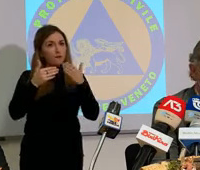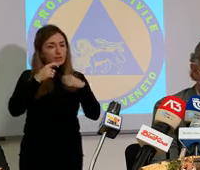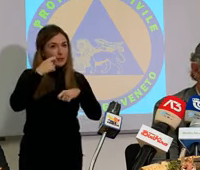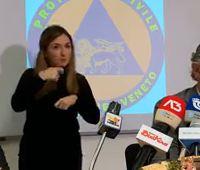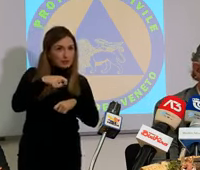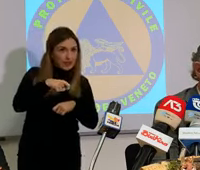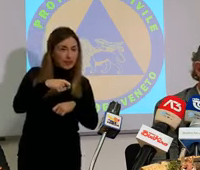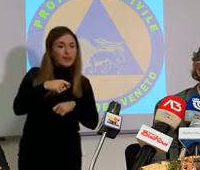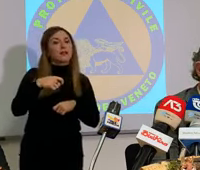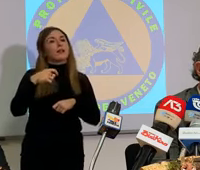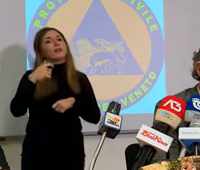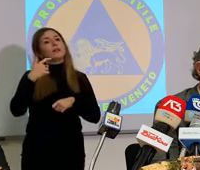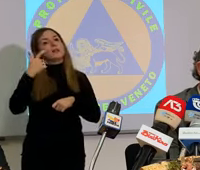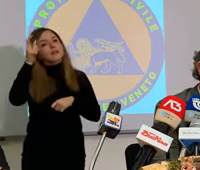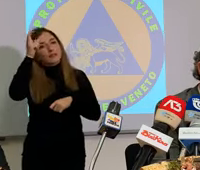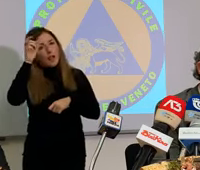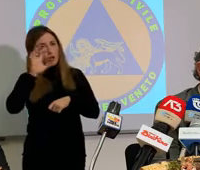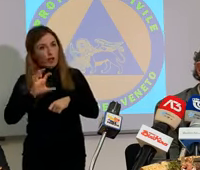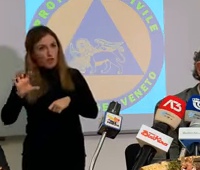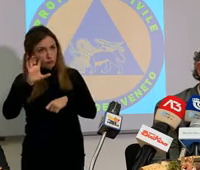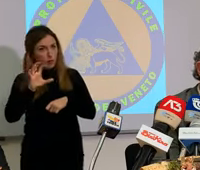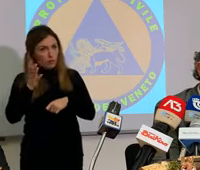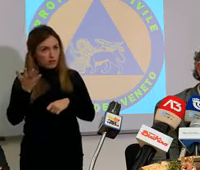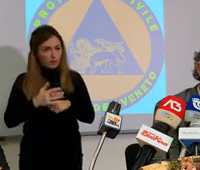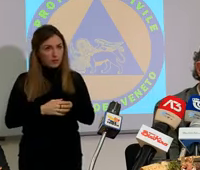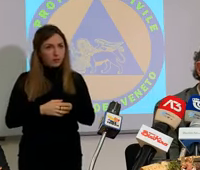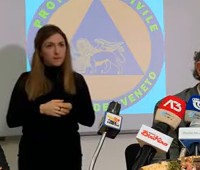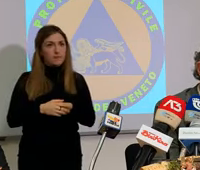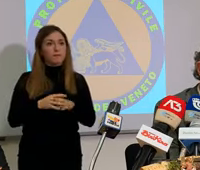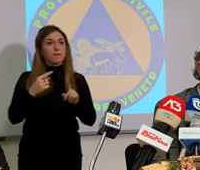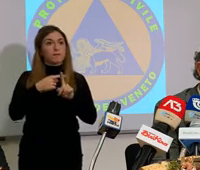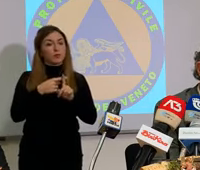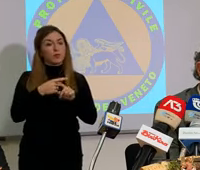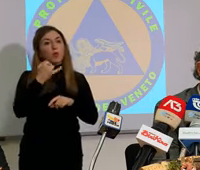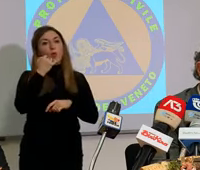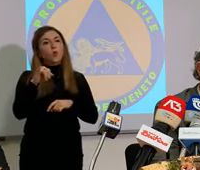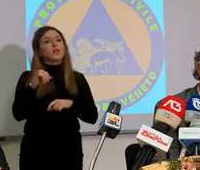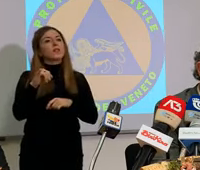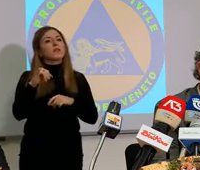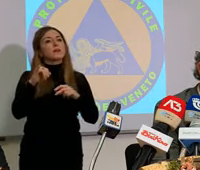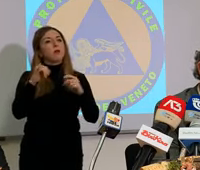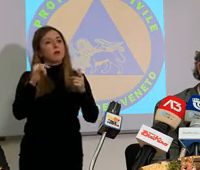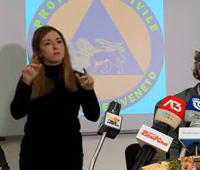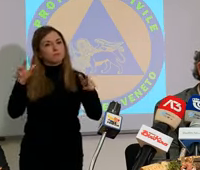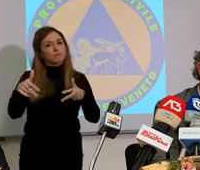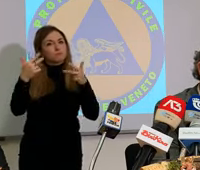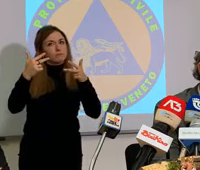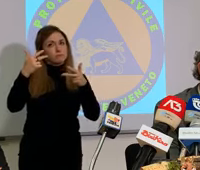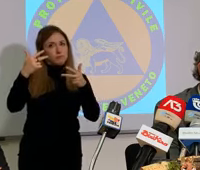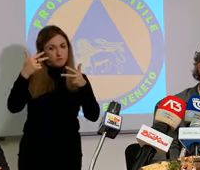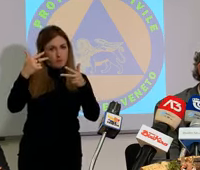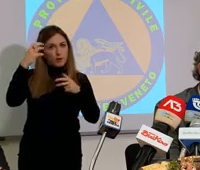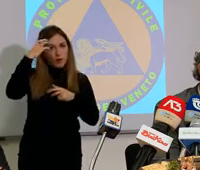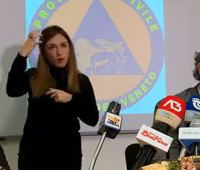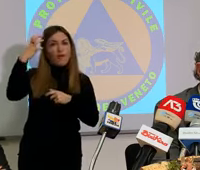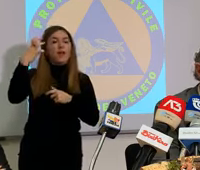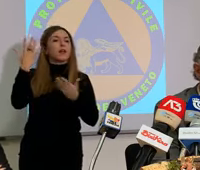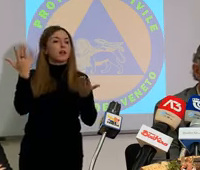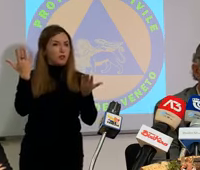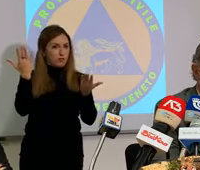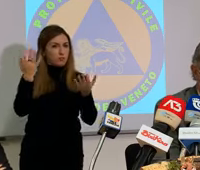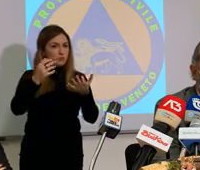è già stato annunciato un ultimo incontro col governo diciamo di chiusura di questa partita quindi